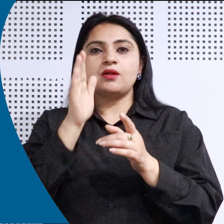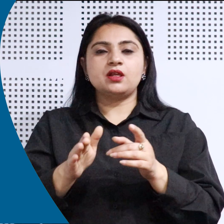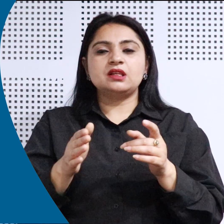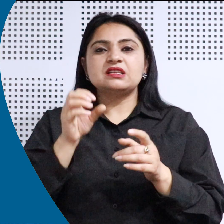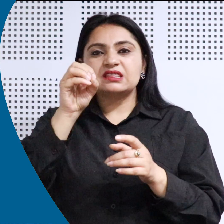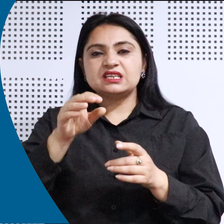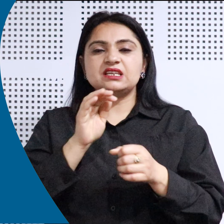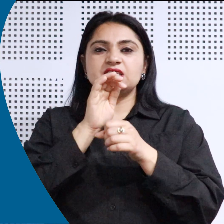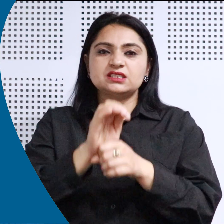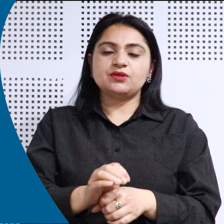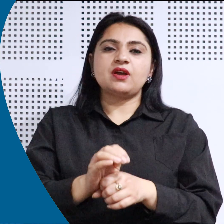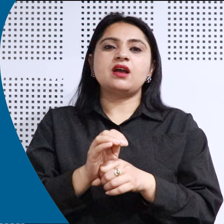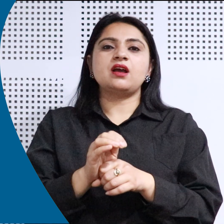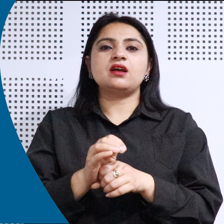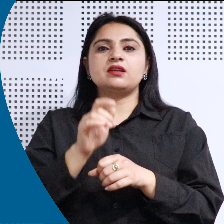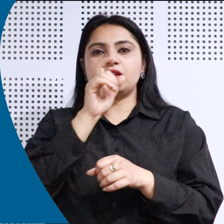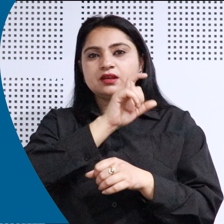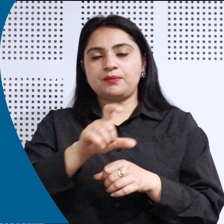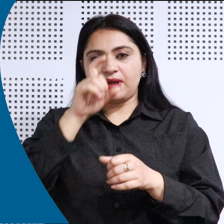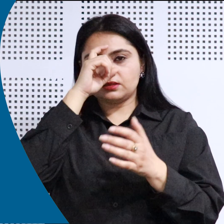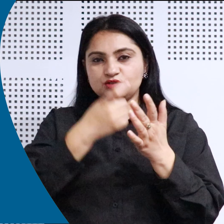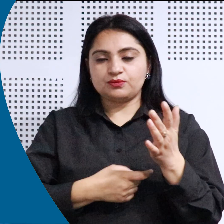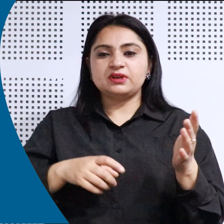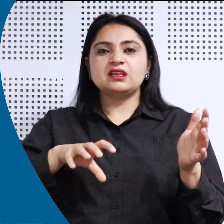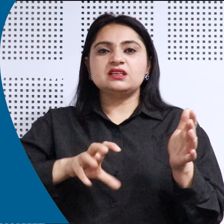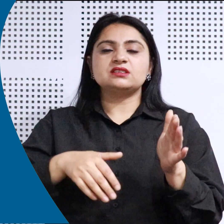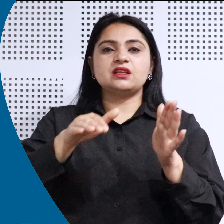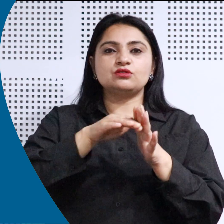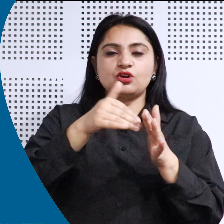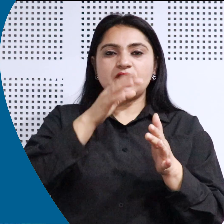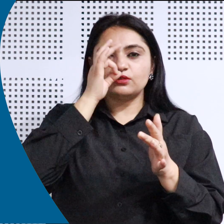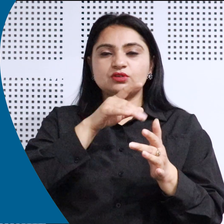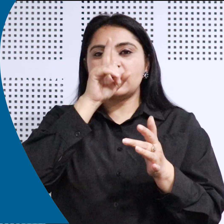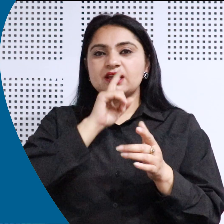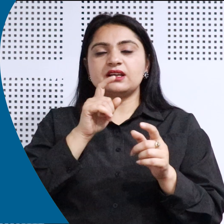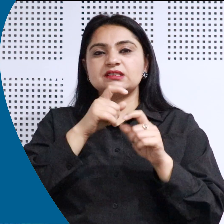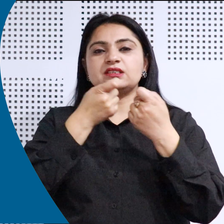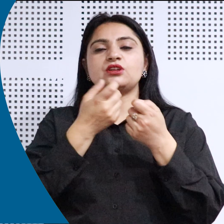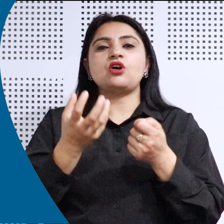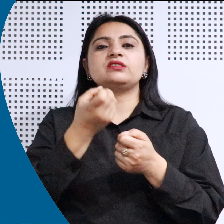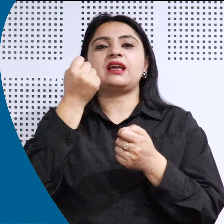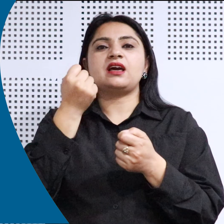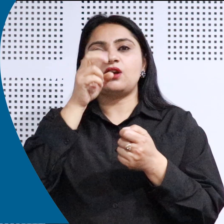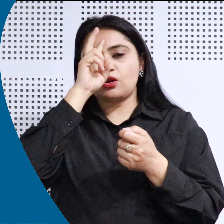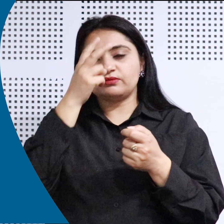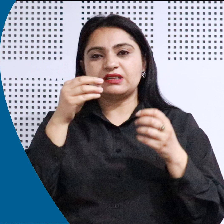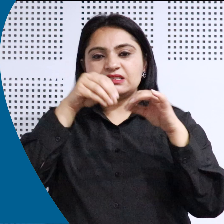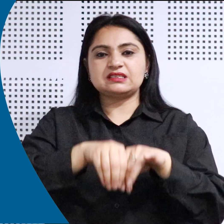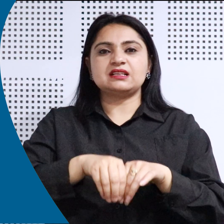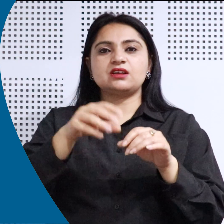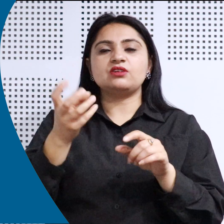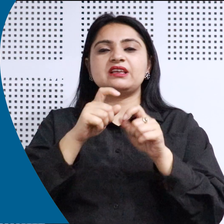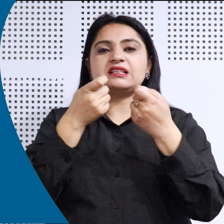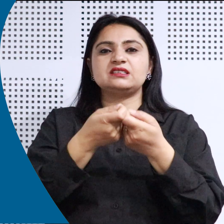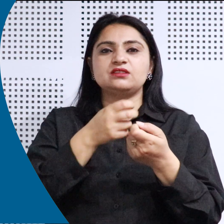प्रदान गर्ने सेवा, नेपालको संविधानले स्थानीय तहलाई तोकेको एकल क्षेत्राधिकार अथवा चाहिँ साझा अधिकार क्षेत्र